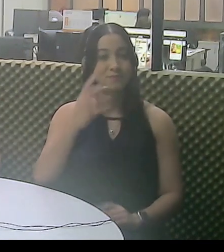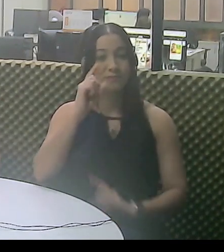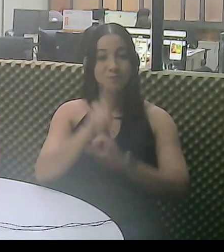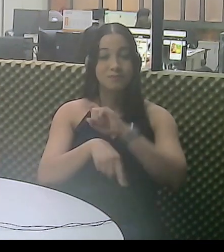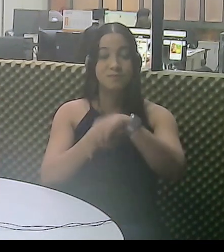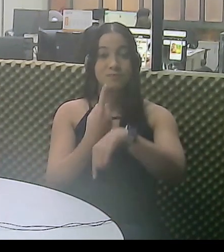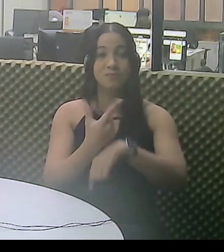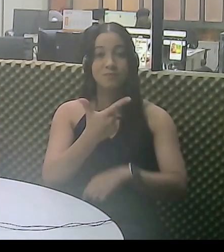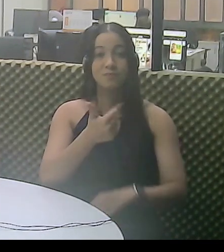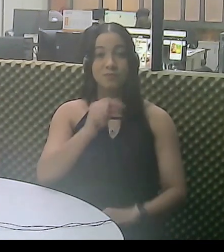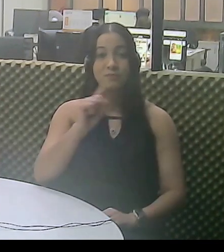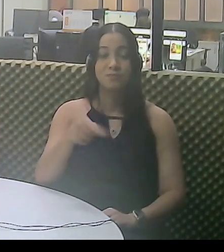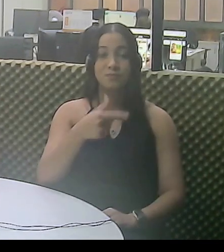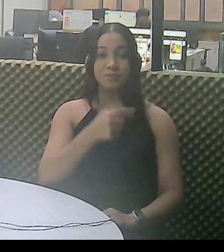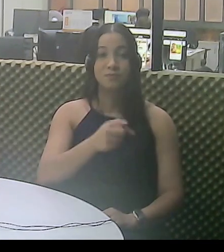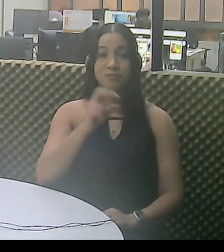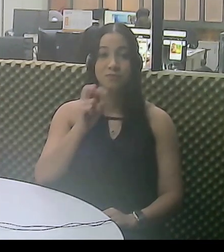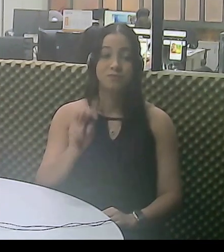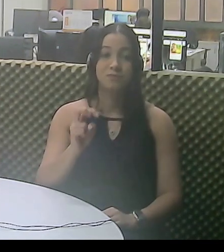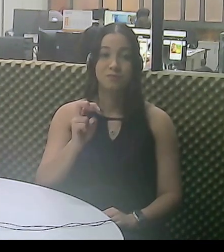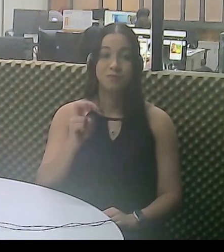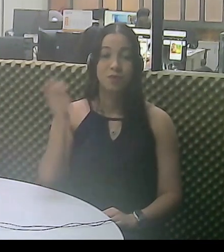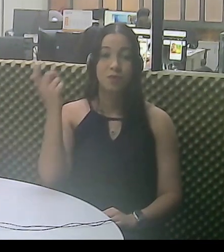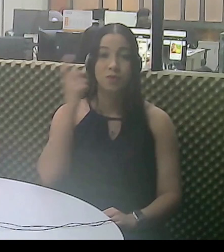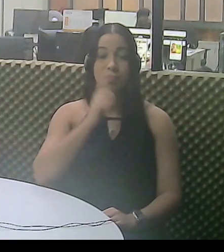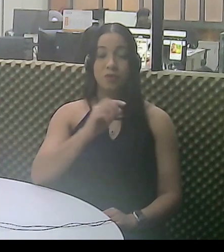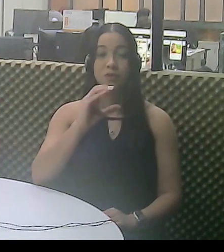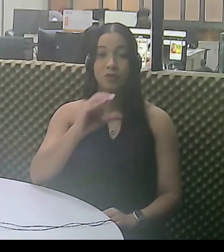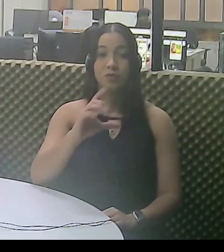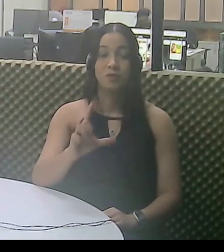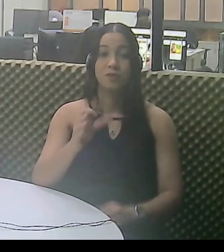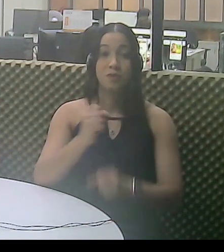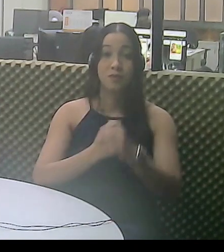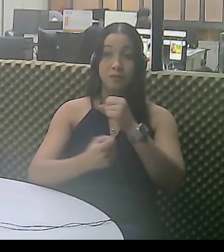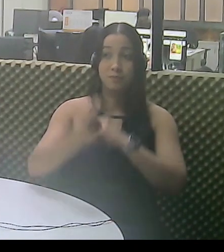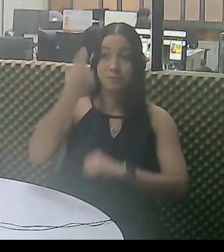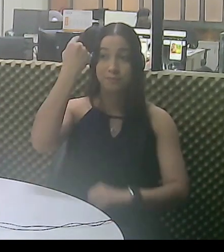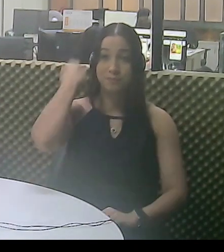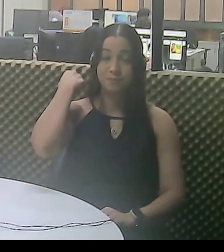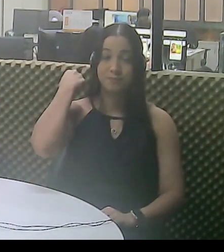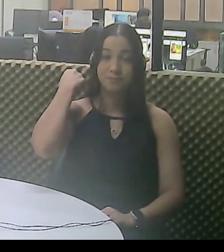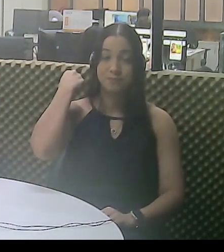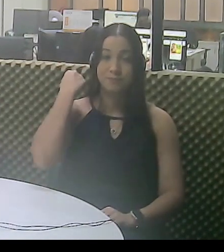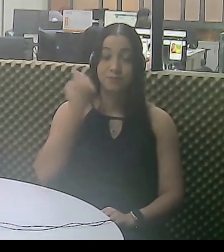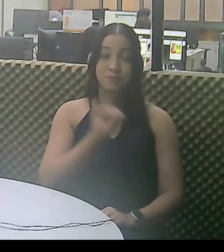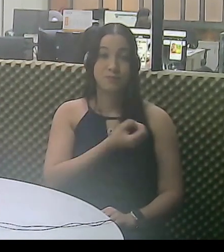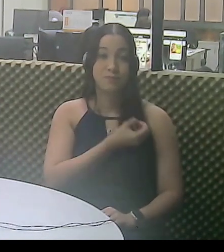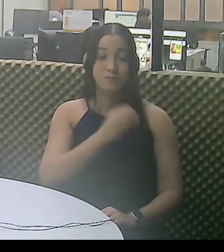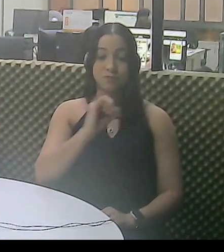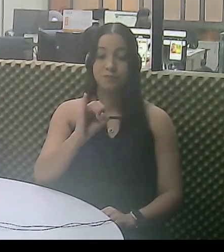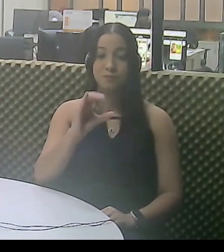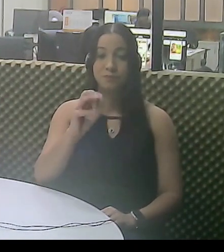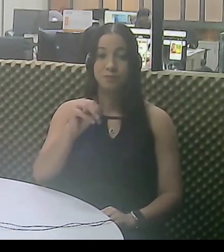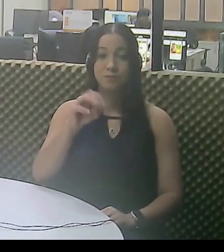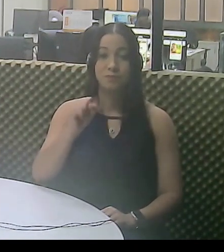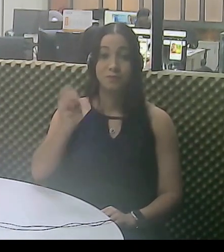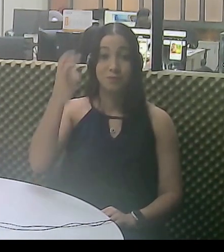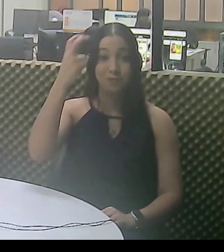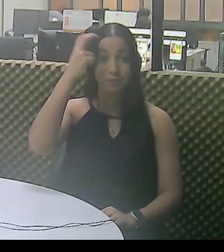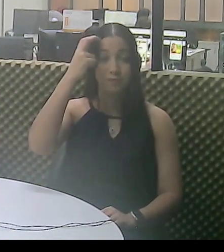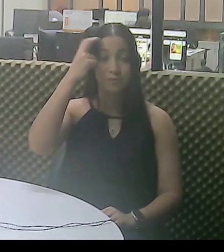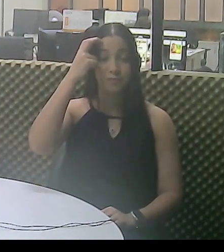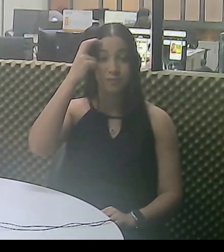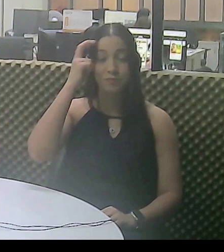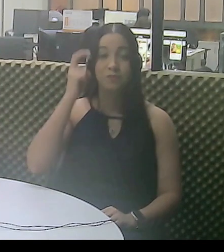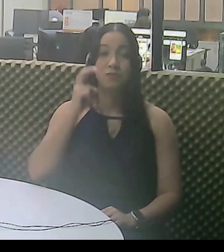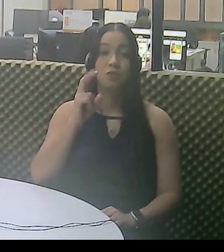os 21,75 alcançados na classificação do ano passado. Os números do ICMS do Patrimônio Cultural,